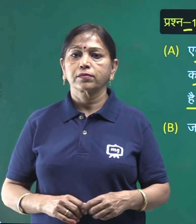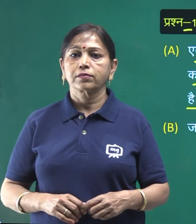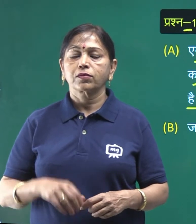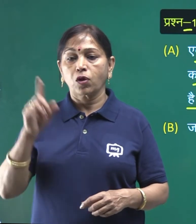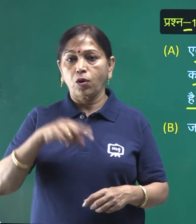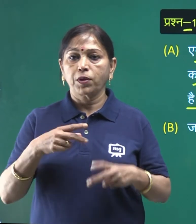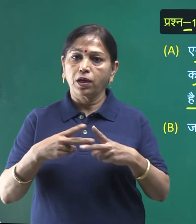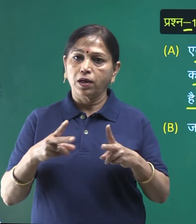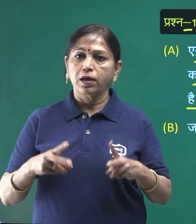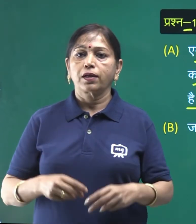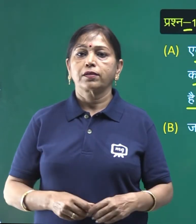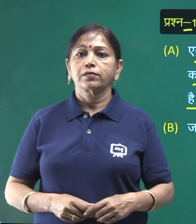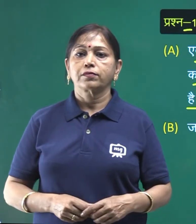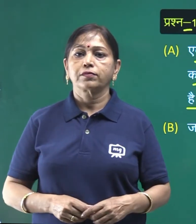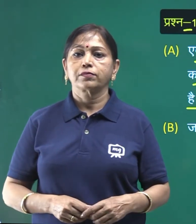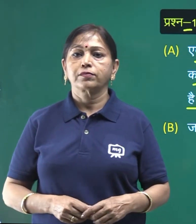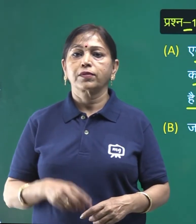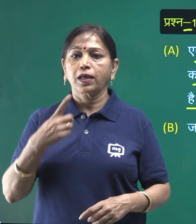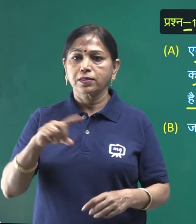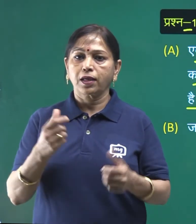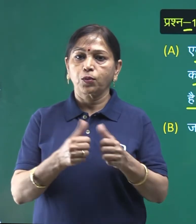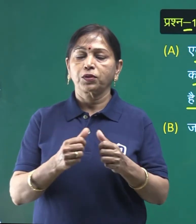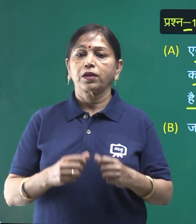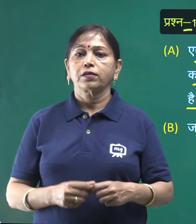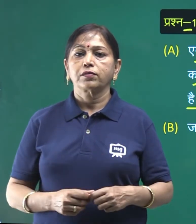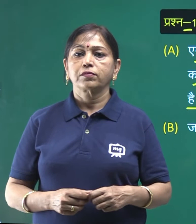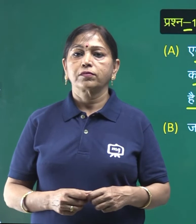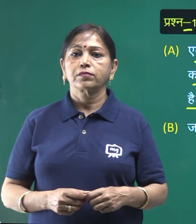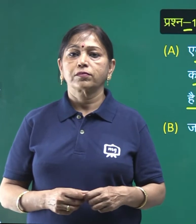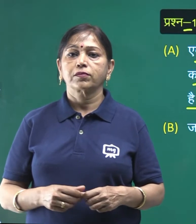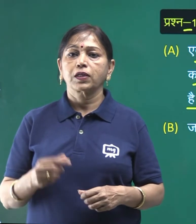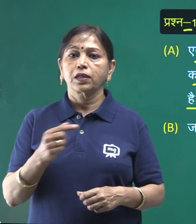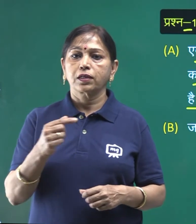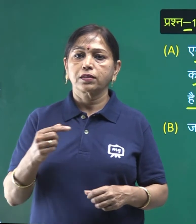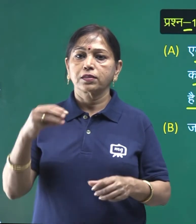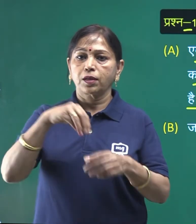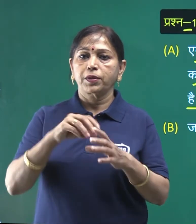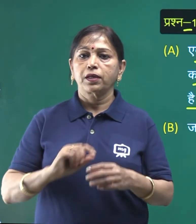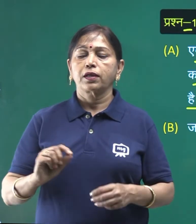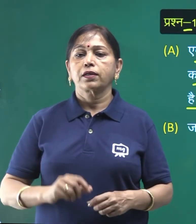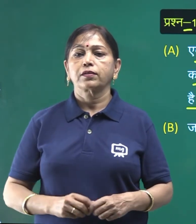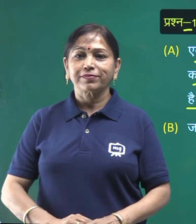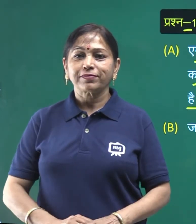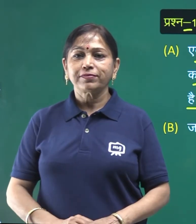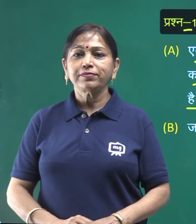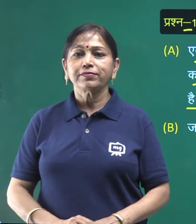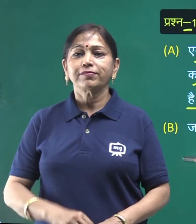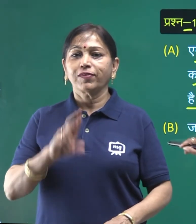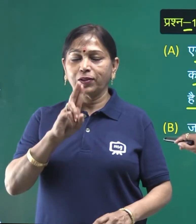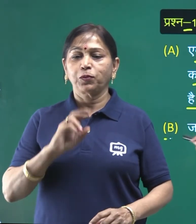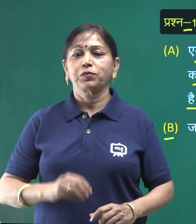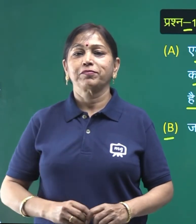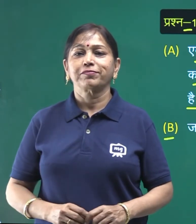ऑब्लिक विभिन्न। सही ऑप्शन रिक्त स्थान में लिखेंगे। 2